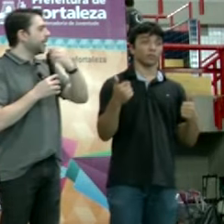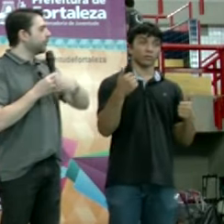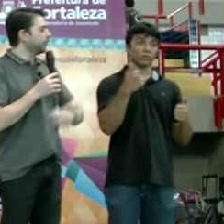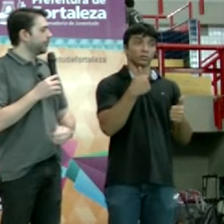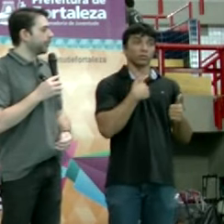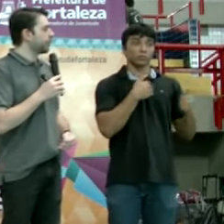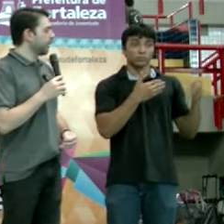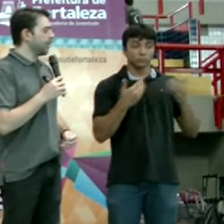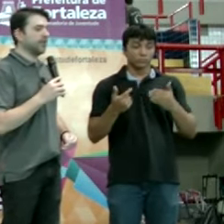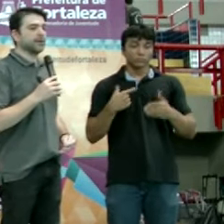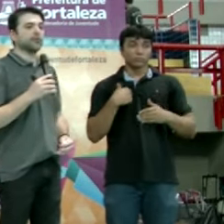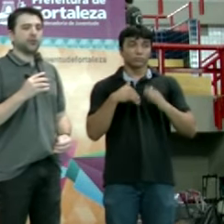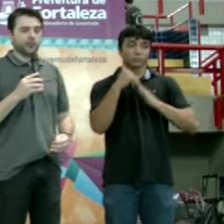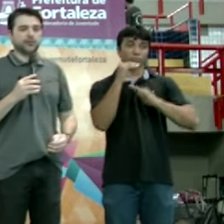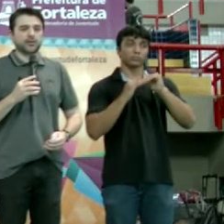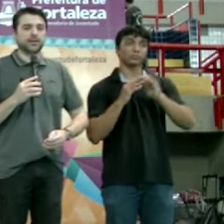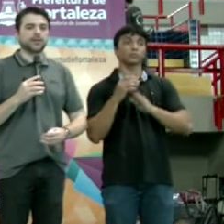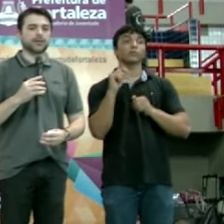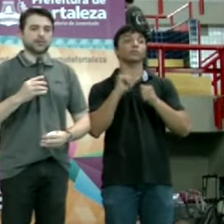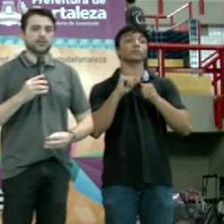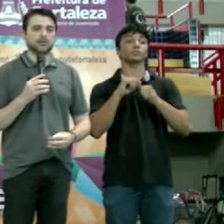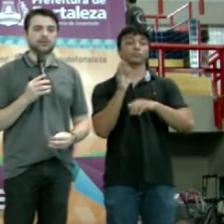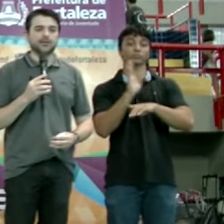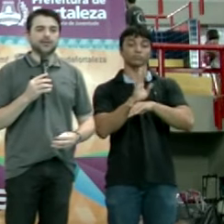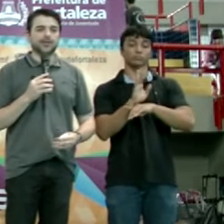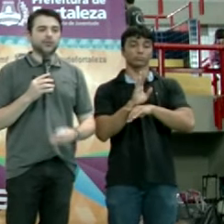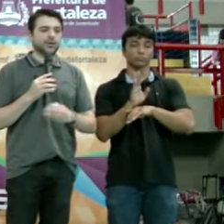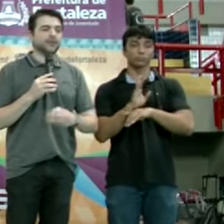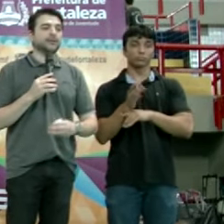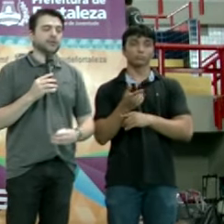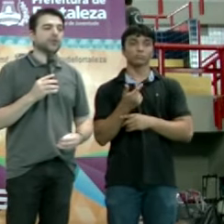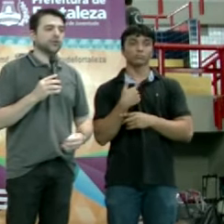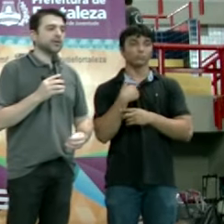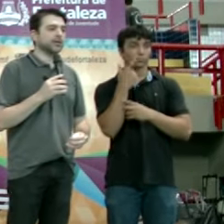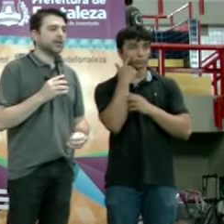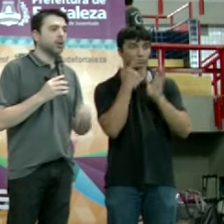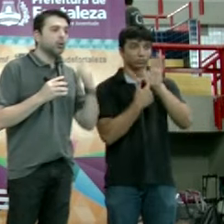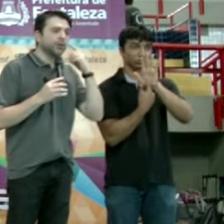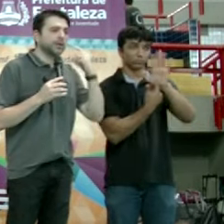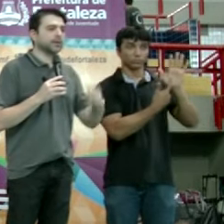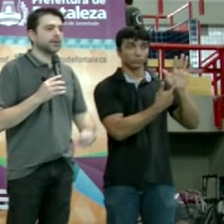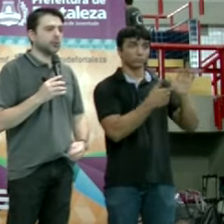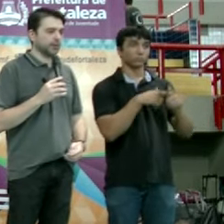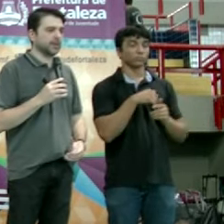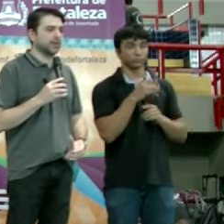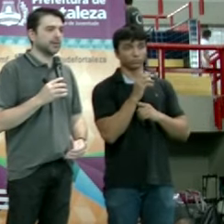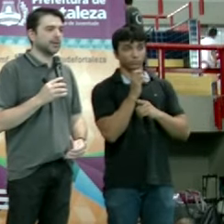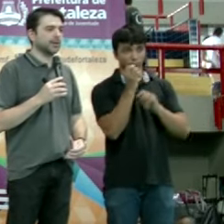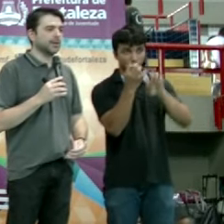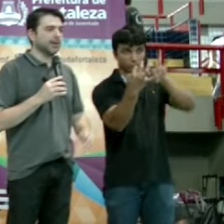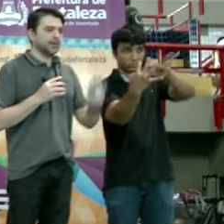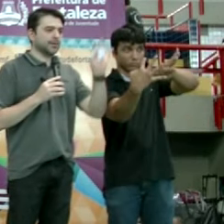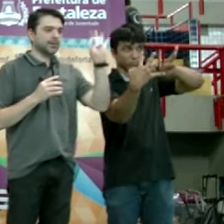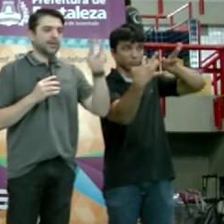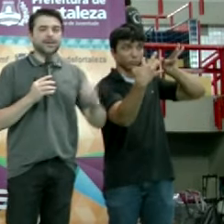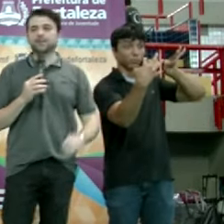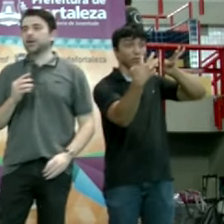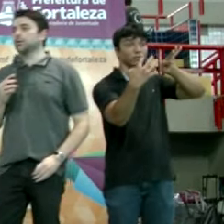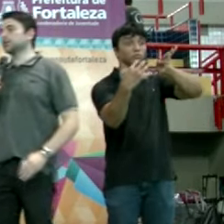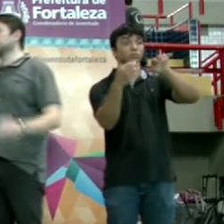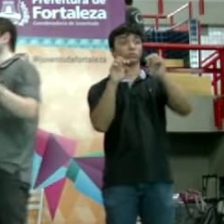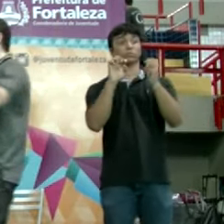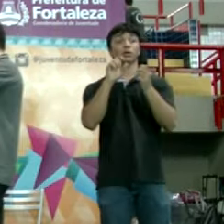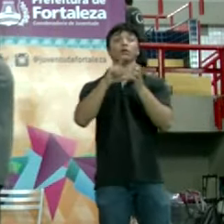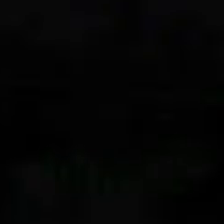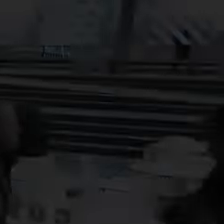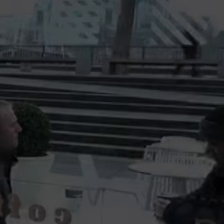Eu contratei um profissional para fazer um vídeo para vocês. E eu queria que vocês vissem o vídeo dele. Com muita atenção, pode ser? Antes de eu ler aqui